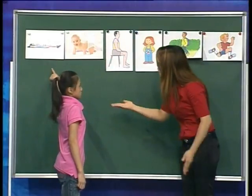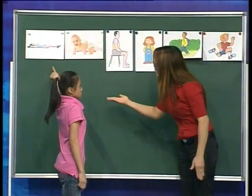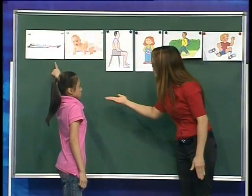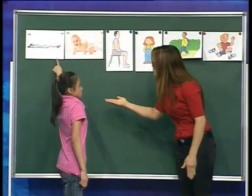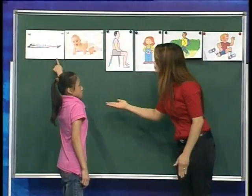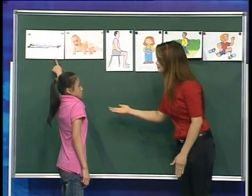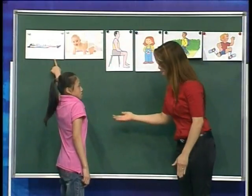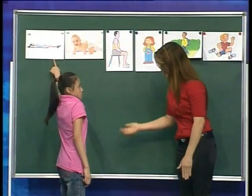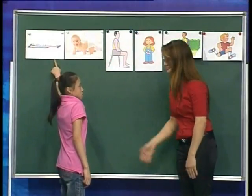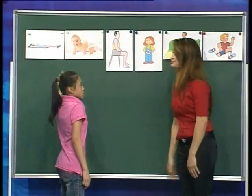Cô vừa làm ký hiệu 5